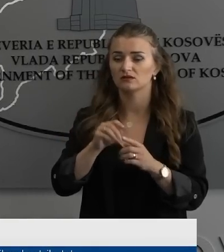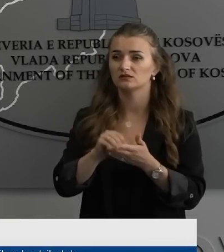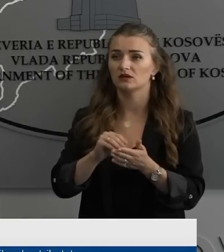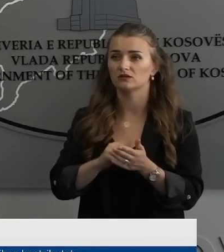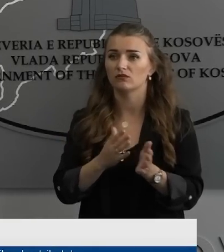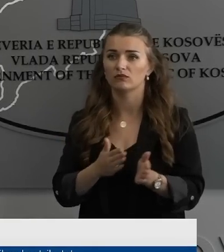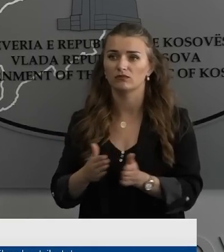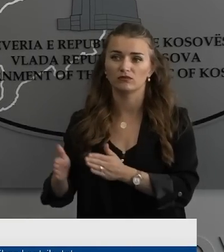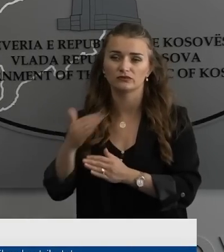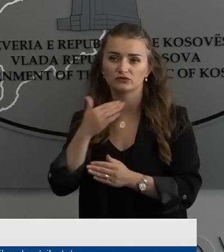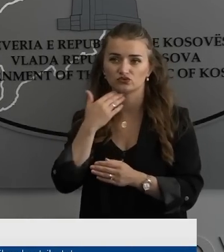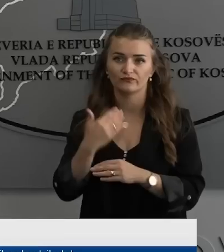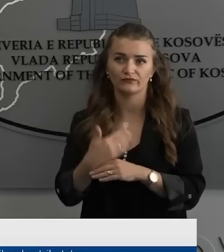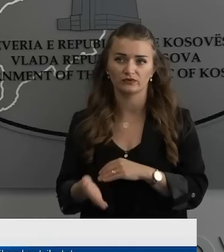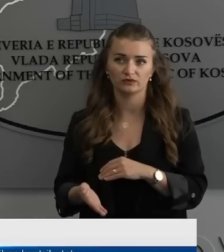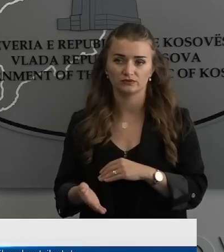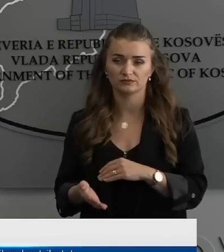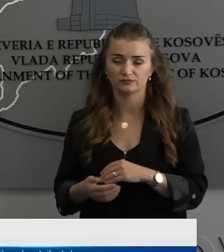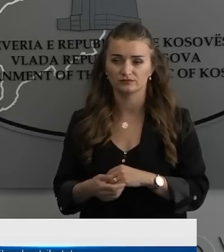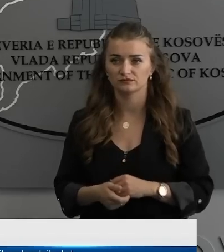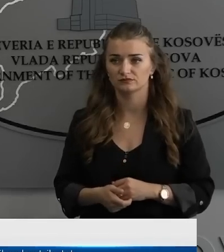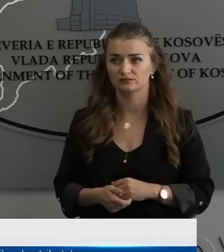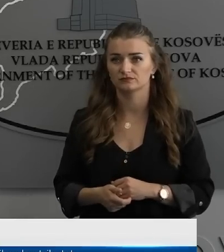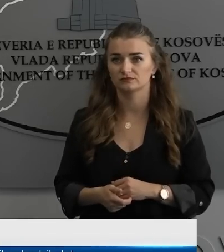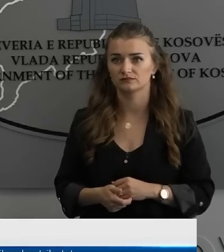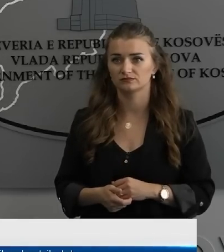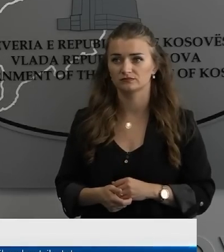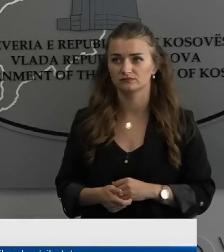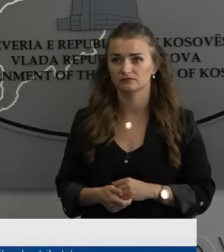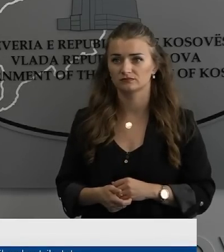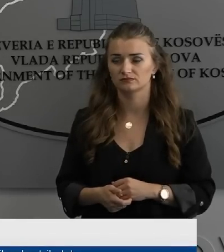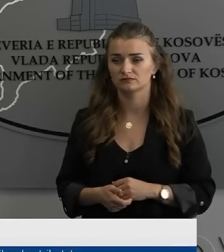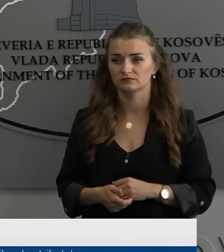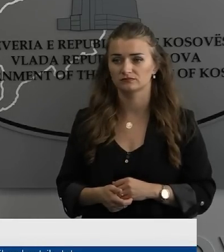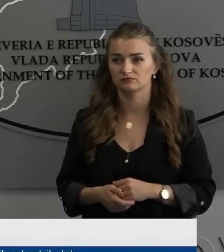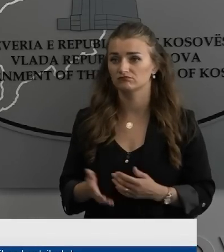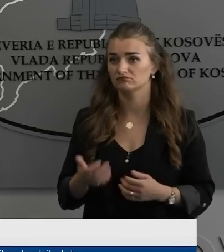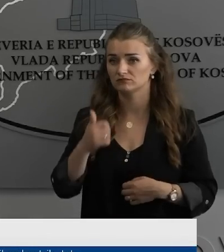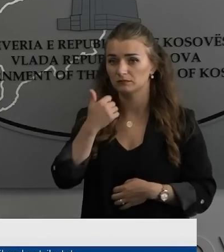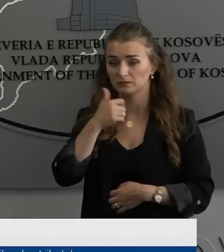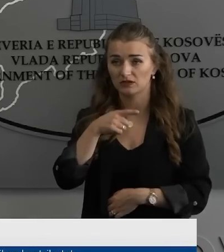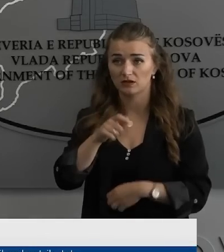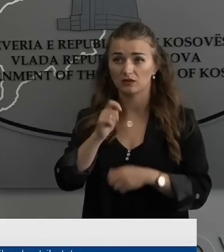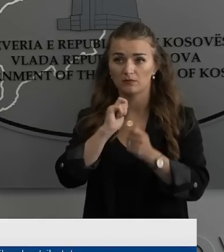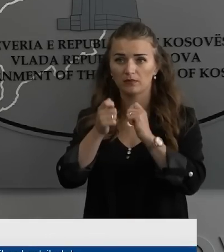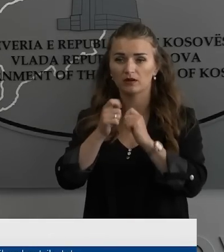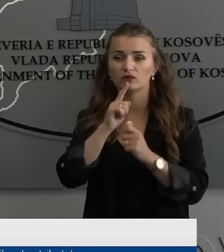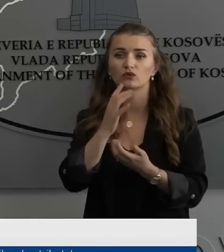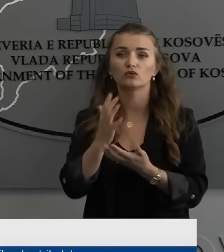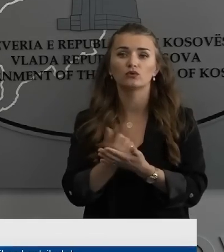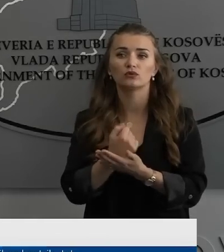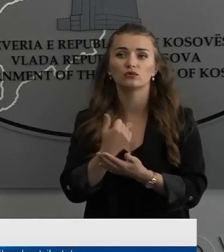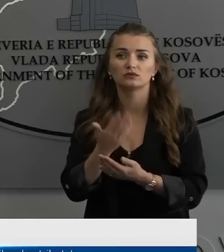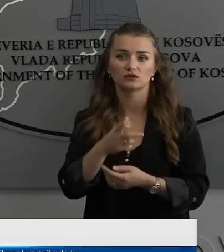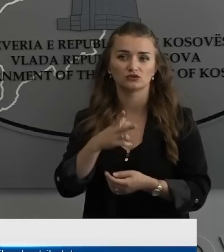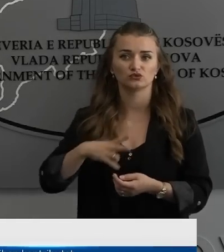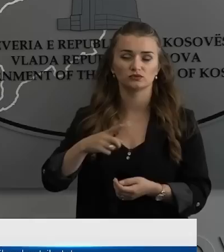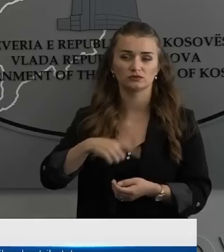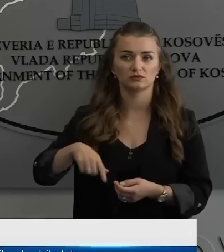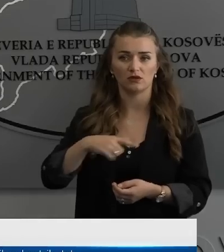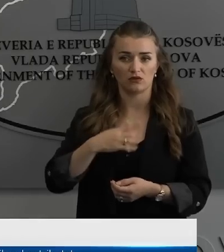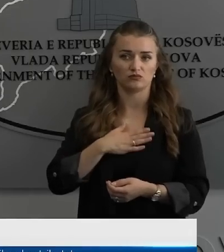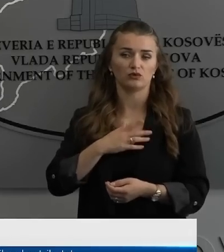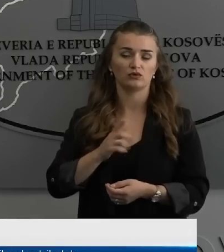sirtar, sepse nga to nuk përfitojnë kryeministra, përfitojnë qytetarët, dhe çdo ditë e humbur pa e nënshkruar